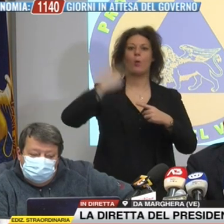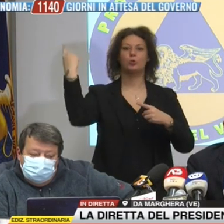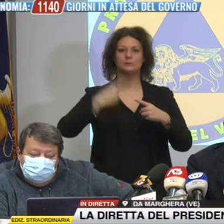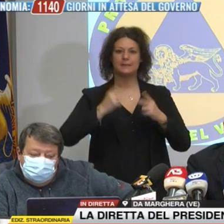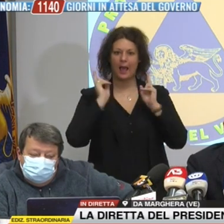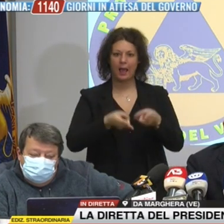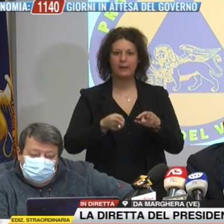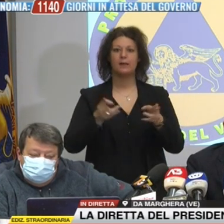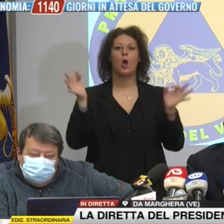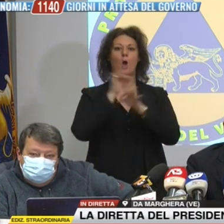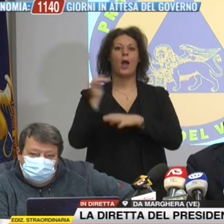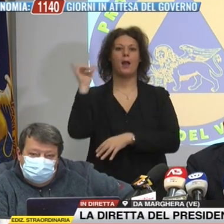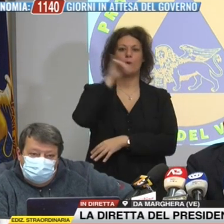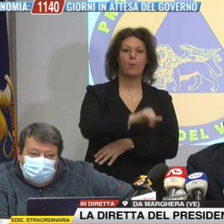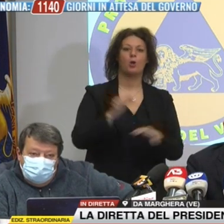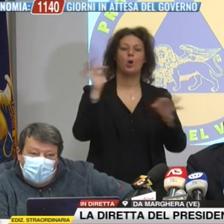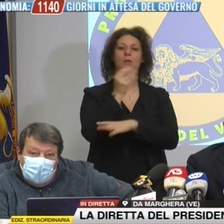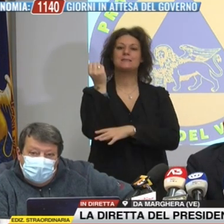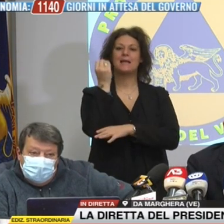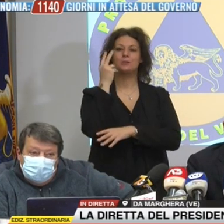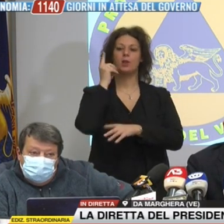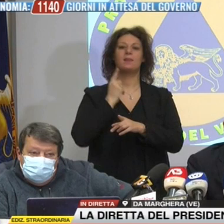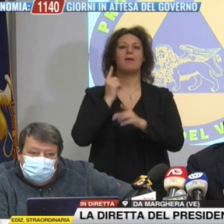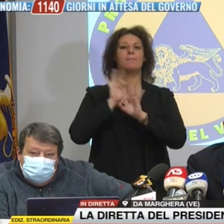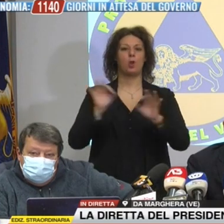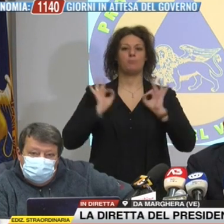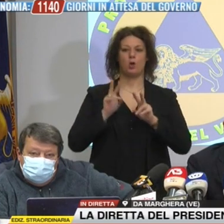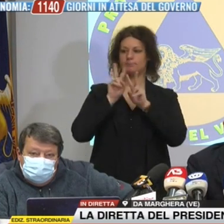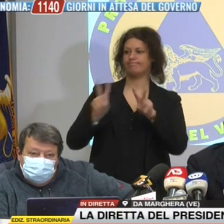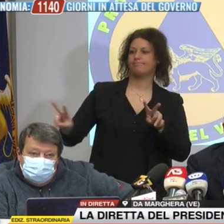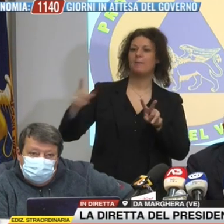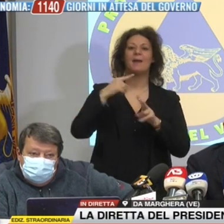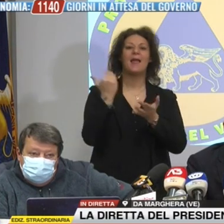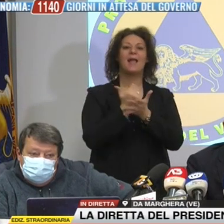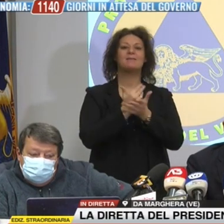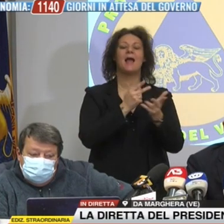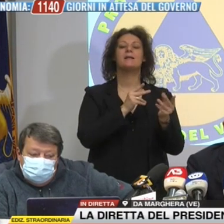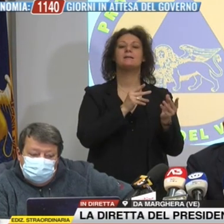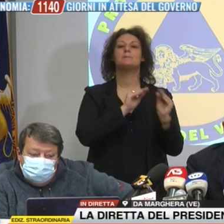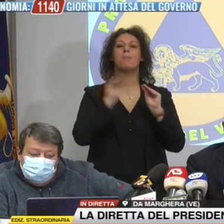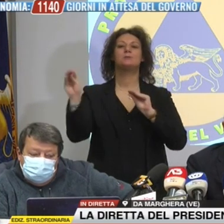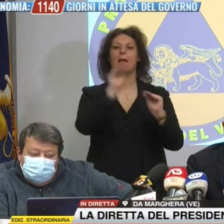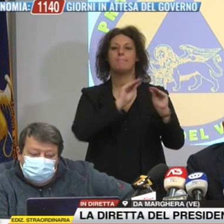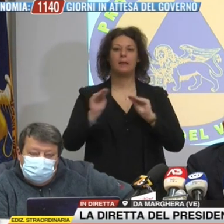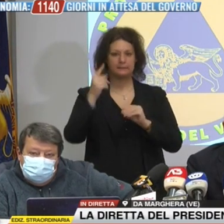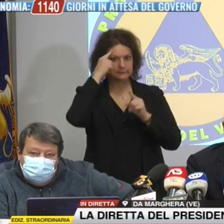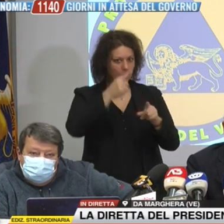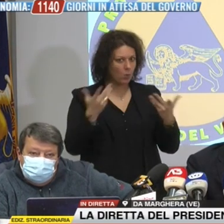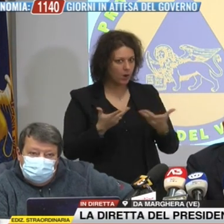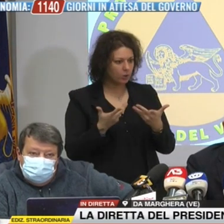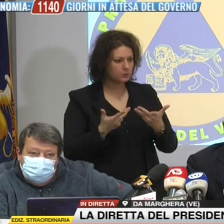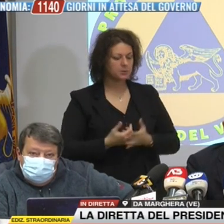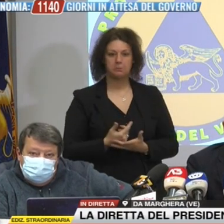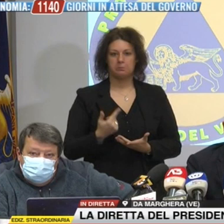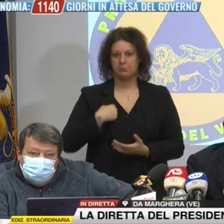aeroporti, per evitare che la gente si sposti. Ma ecco, noi nessuno ci ha contattato. Voi avete, appunto. Mai sentito nessuno. Quindi le regioni non sono coinvolte,